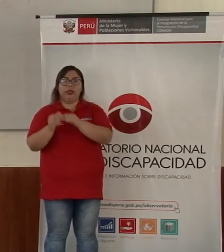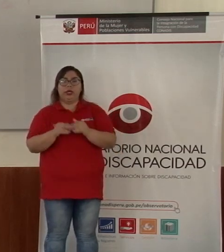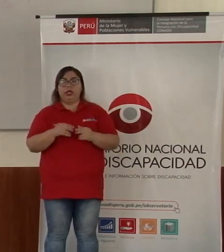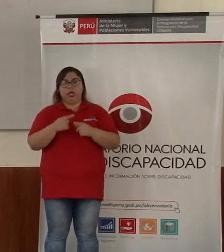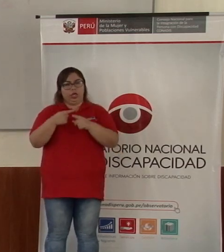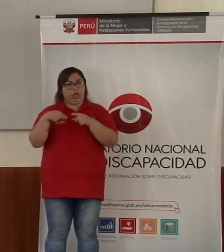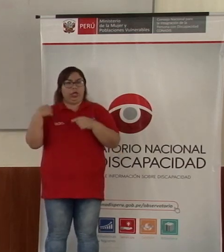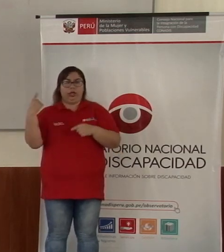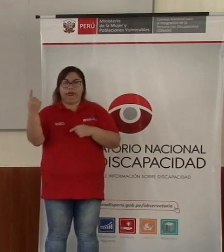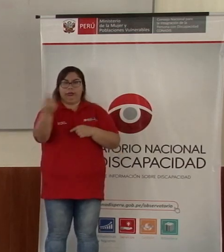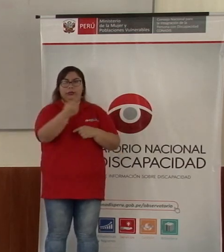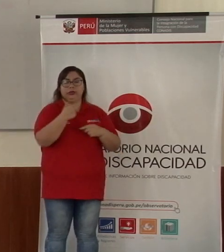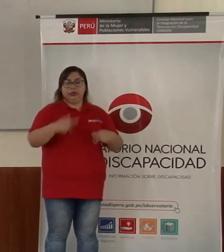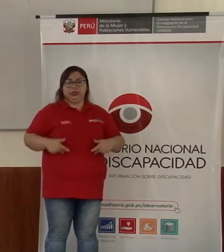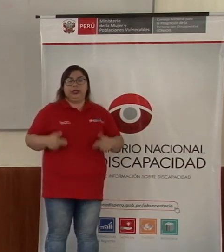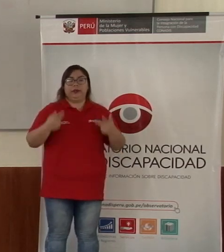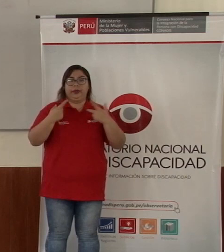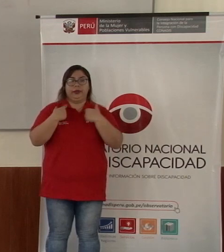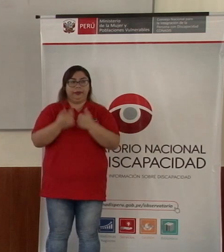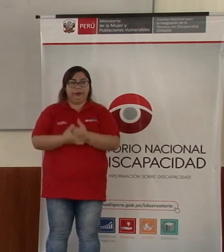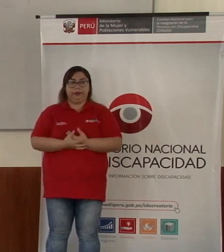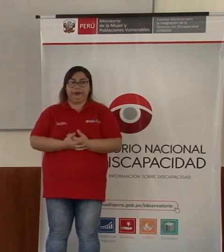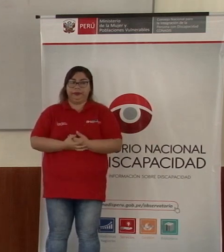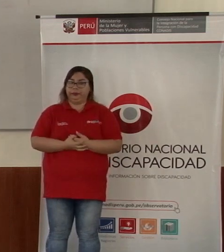todos los aspectos de la vida.